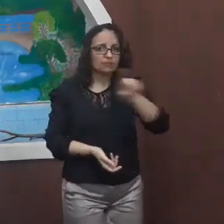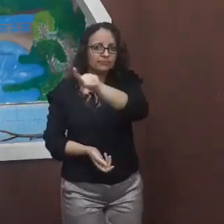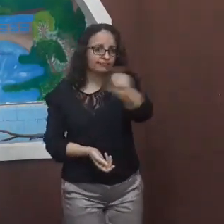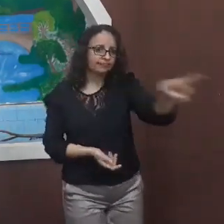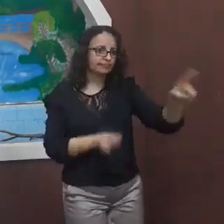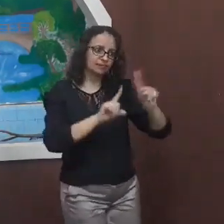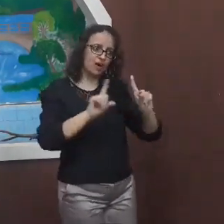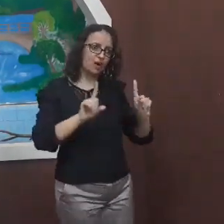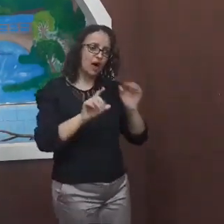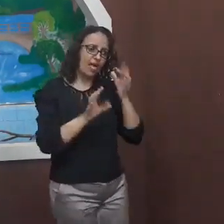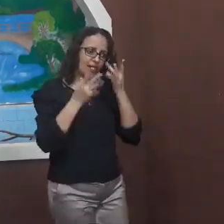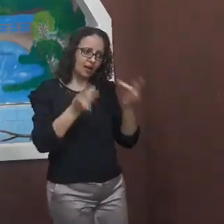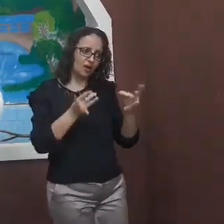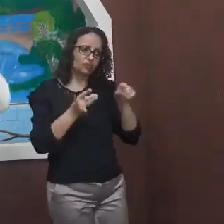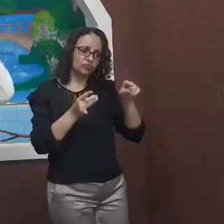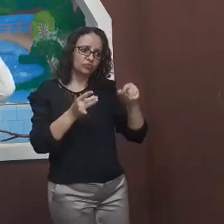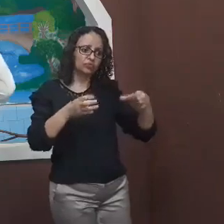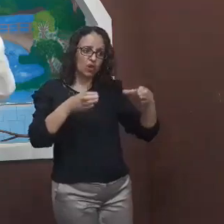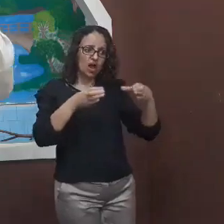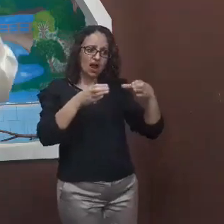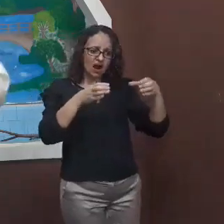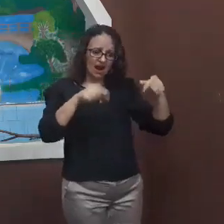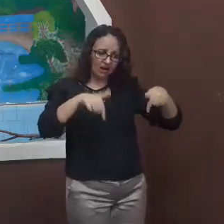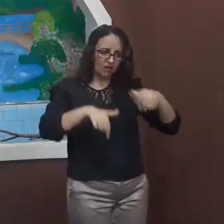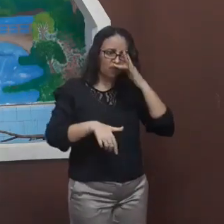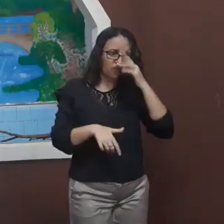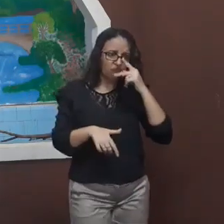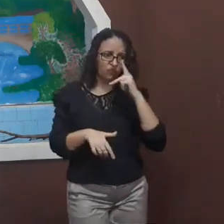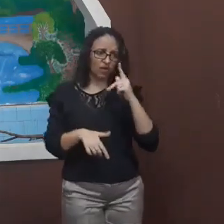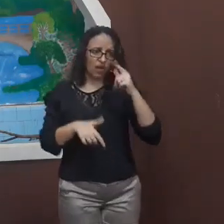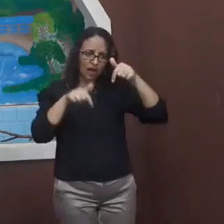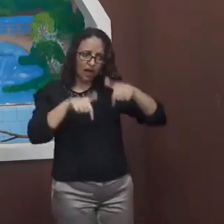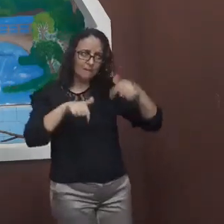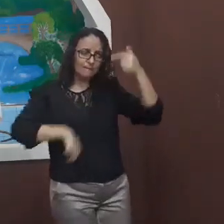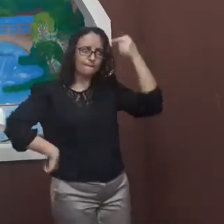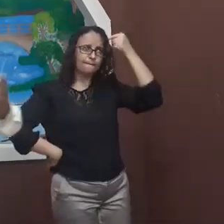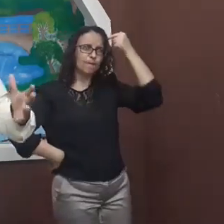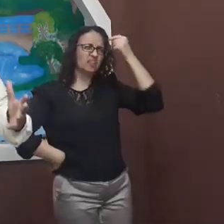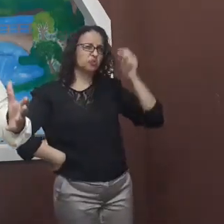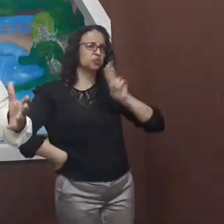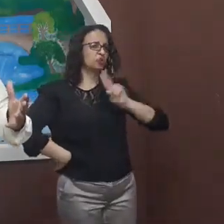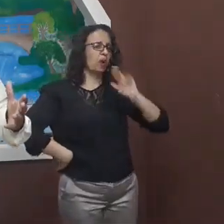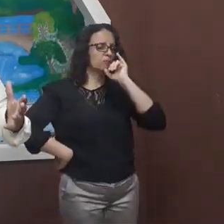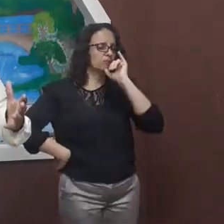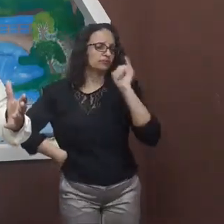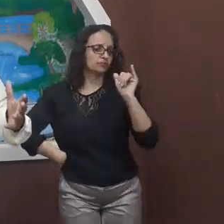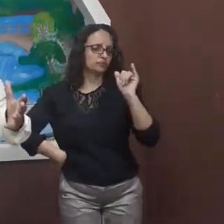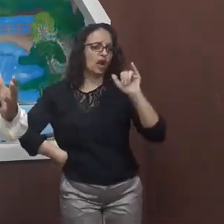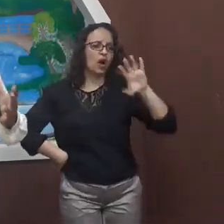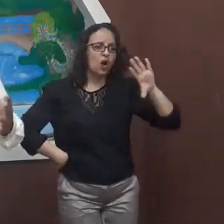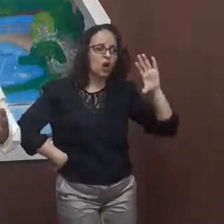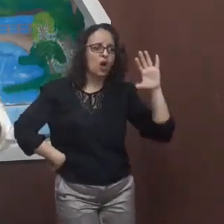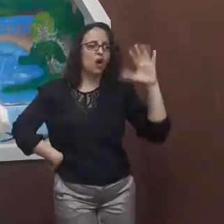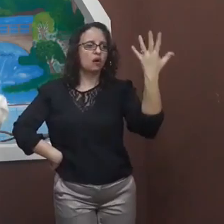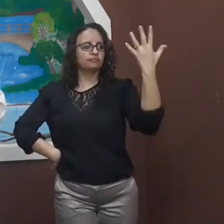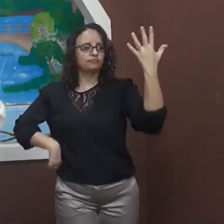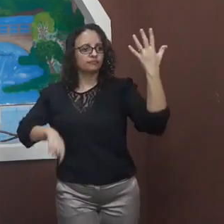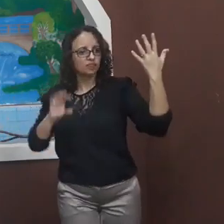comunidade. Se é só, venha na sua cabeça, não cite o nome. Situações em